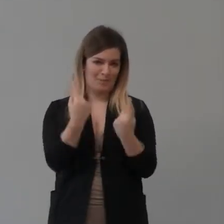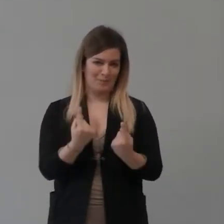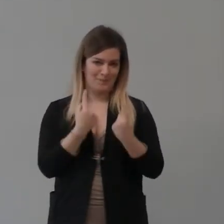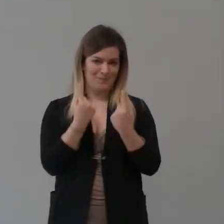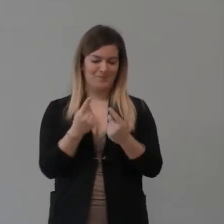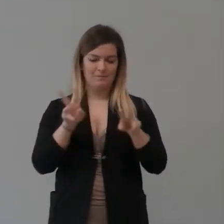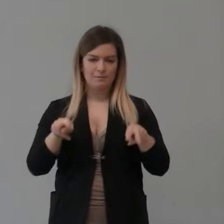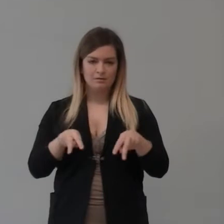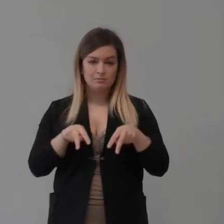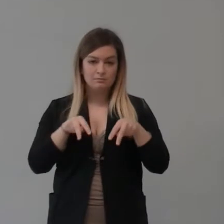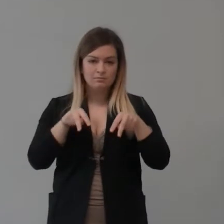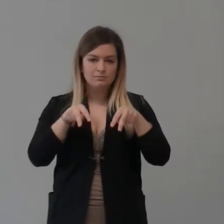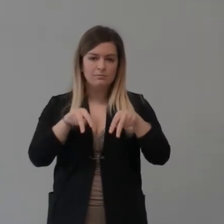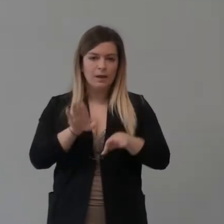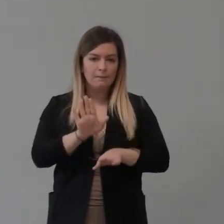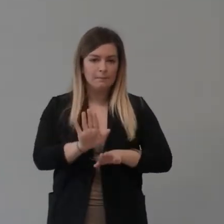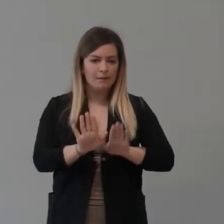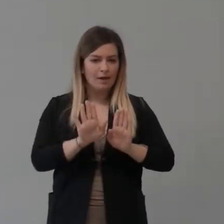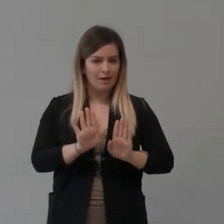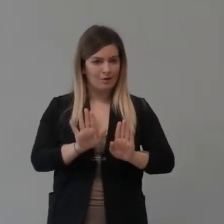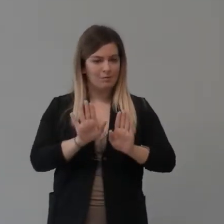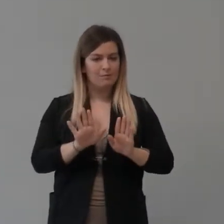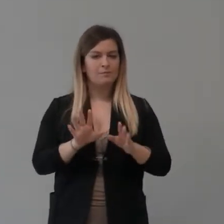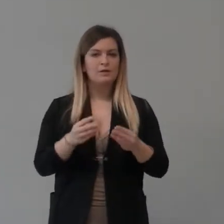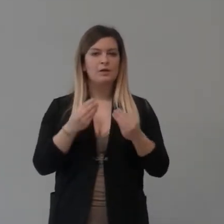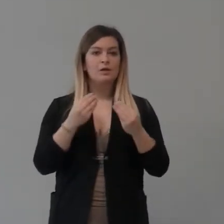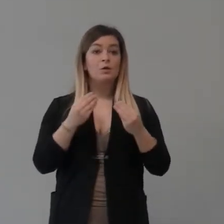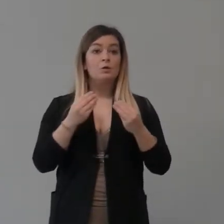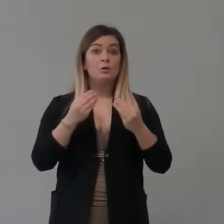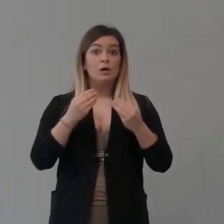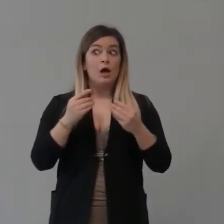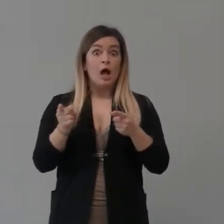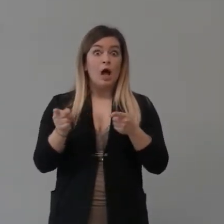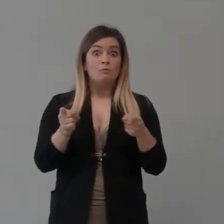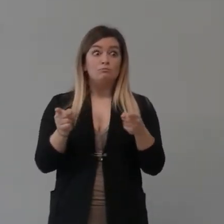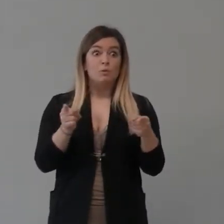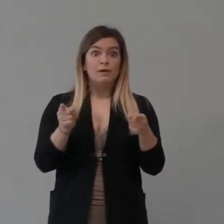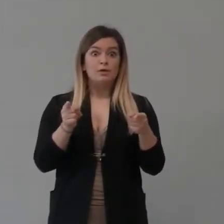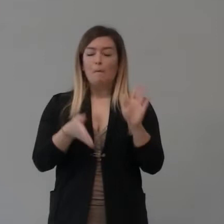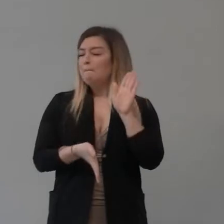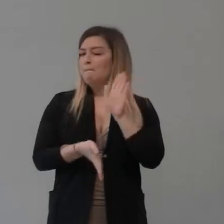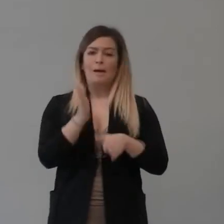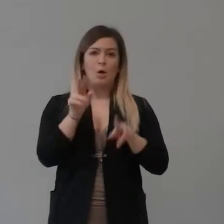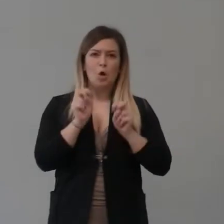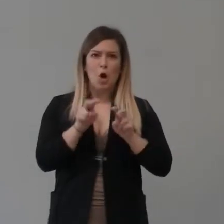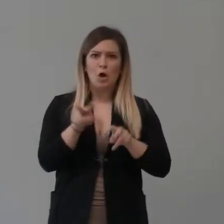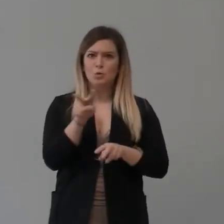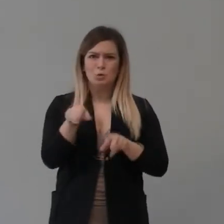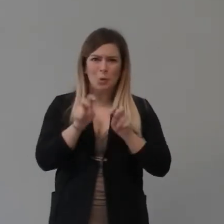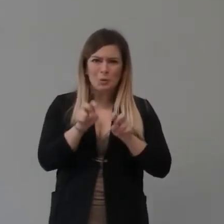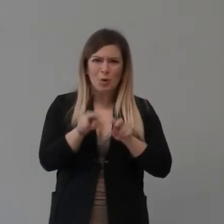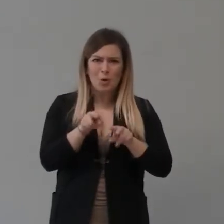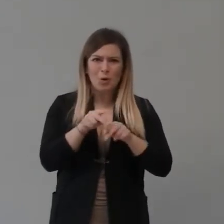Si alzano piano piano e appena usciti dalla porta schizzano correndo come 200